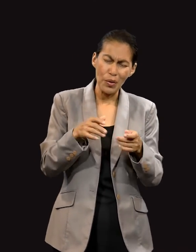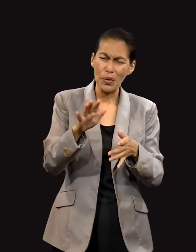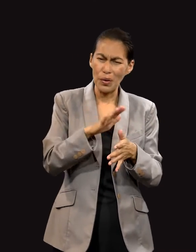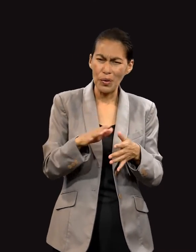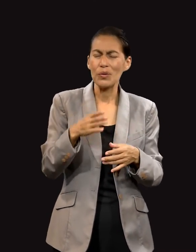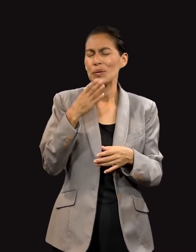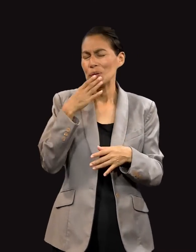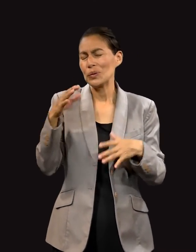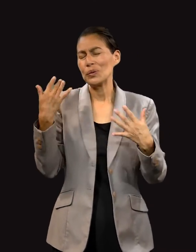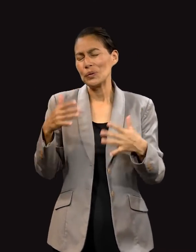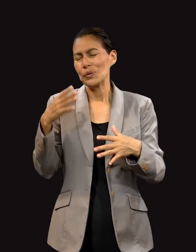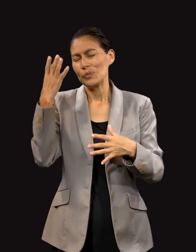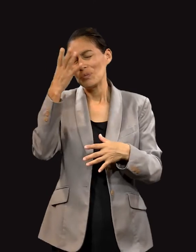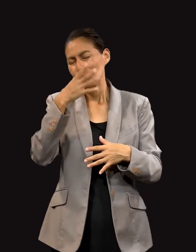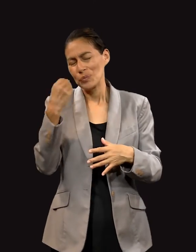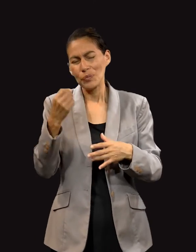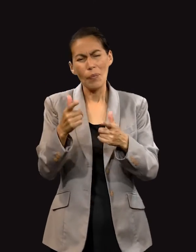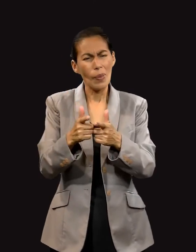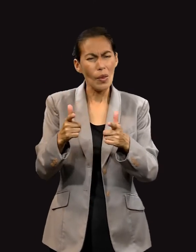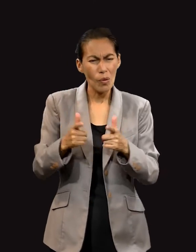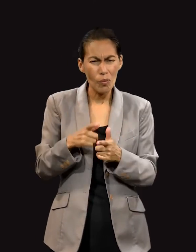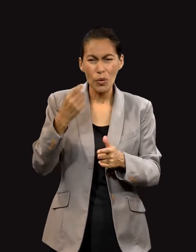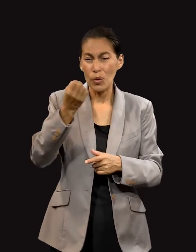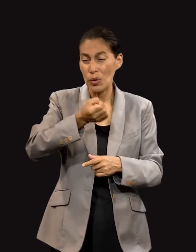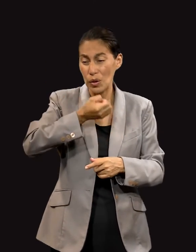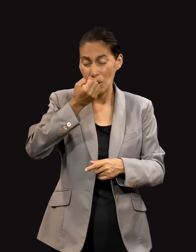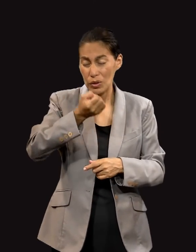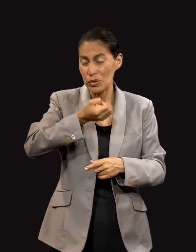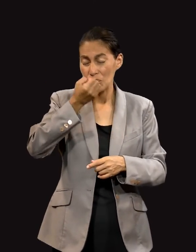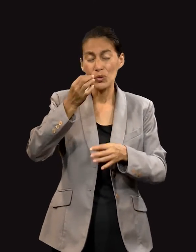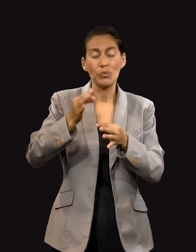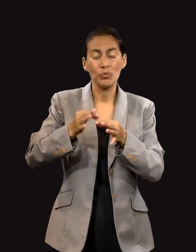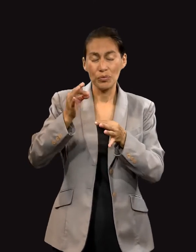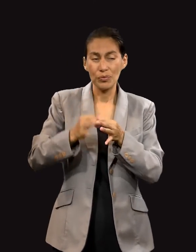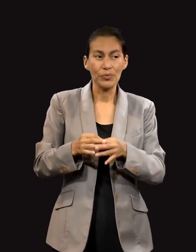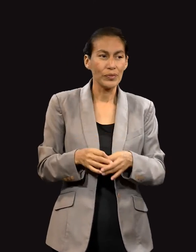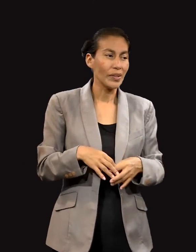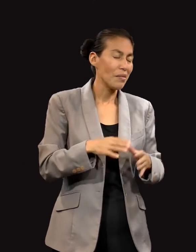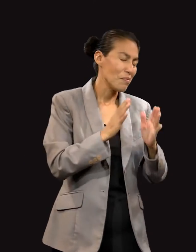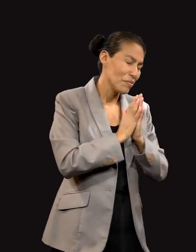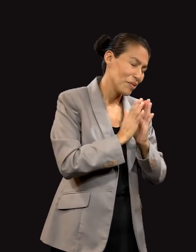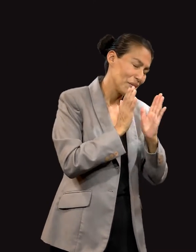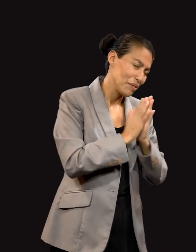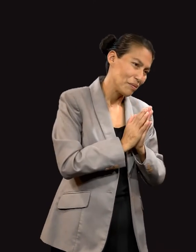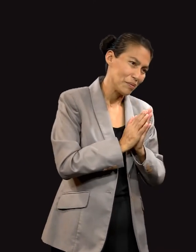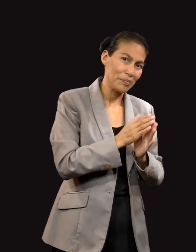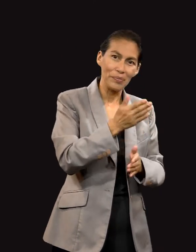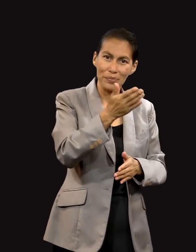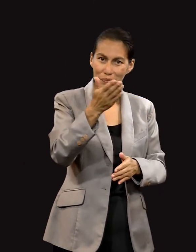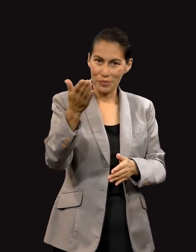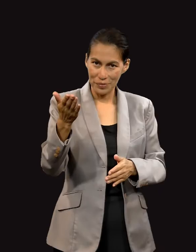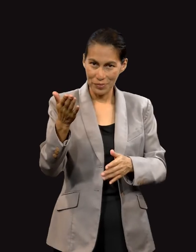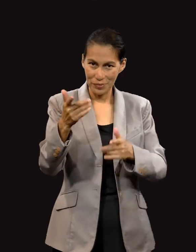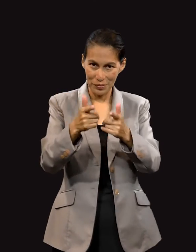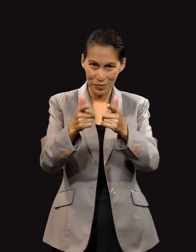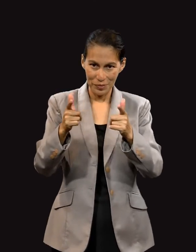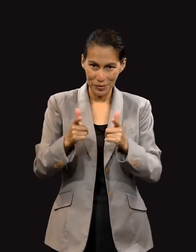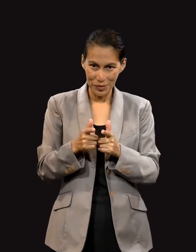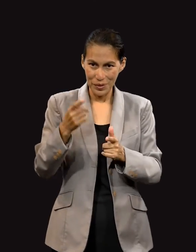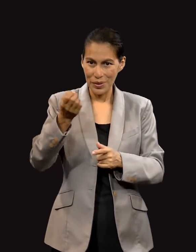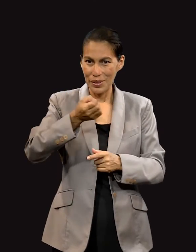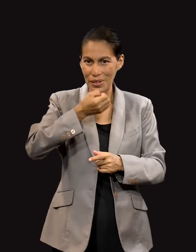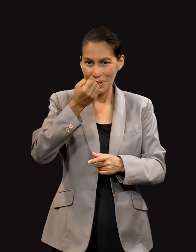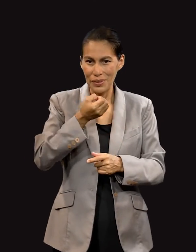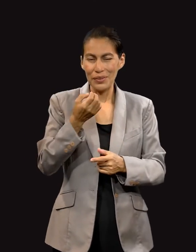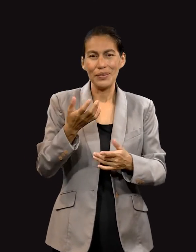orando por varias personas. Gracias a Dios, varios grupos de oración estuvimos ahí trabajando. Usted también puede formar un grupo